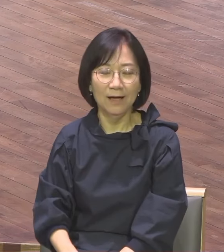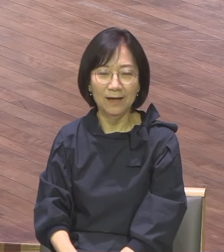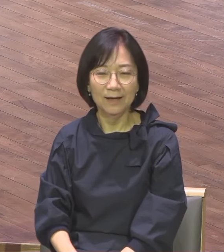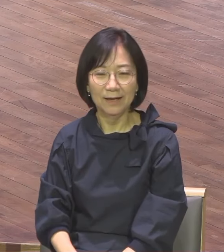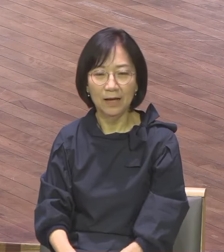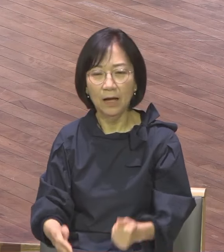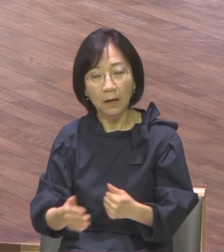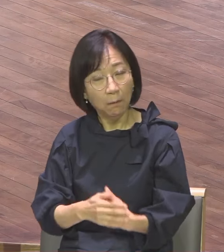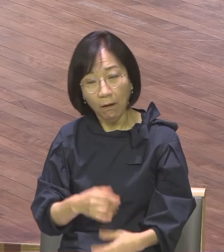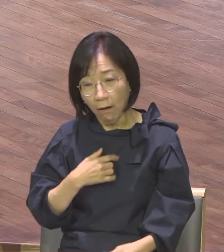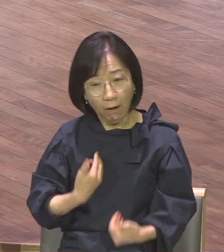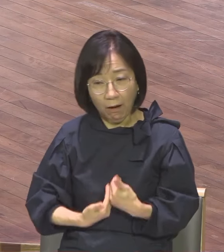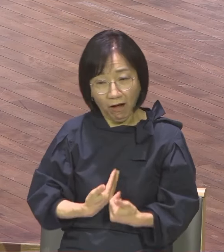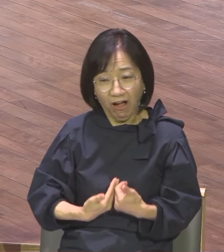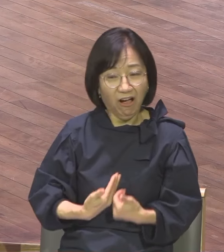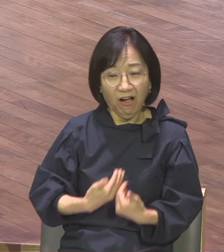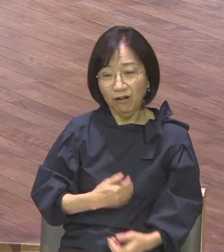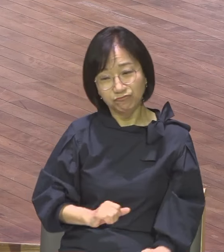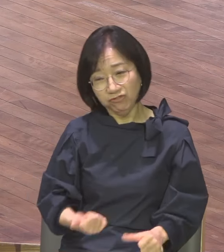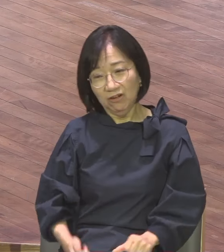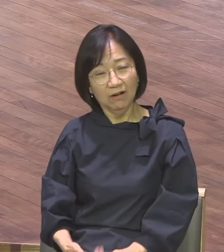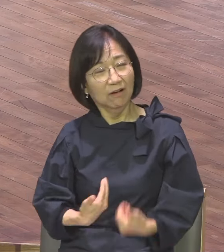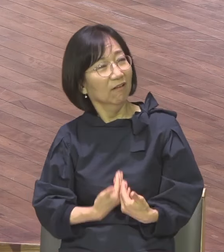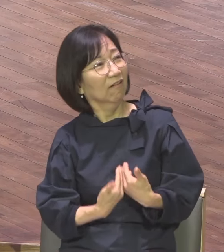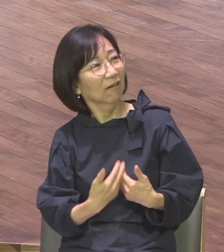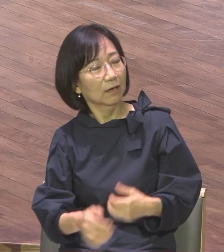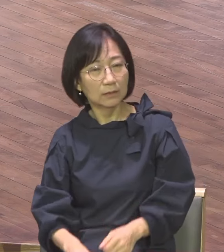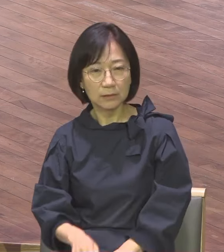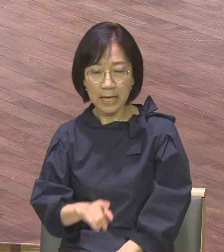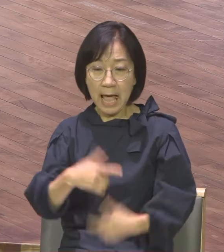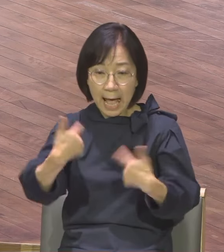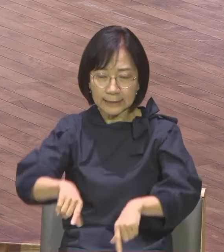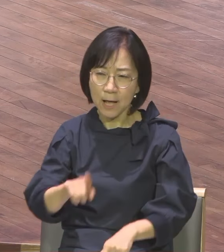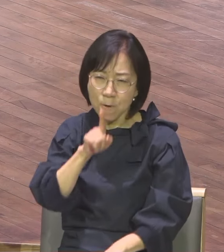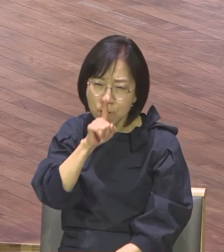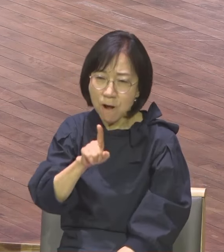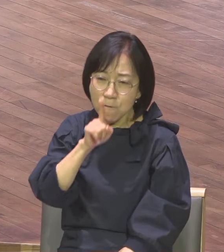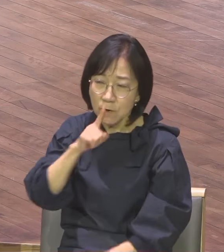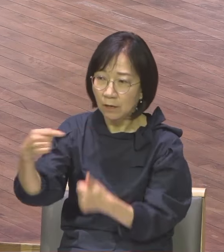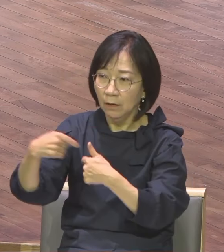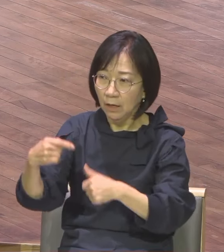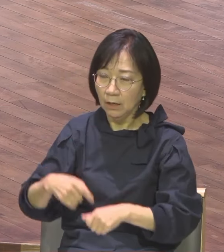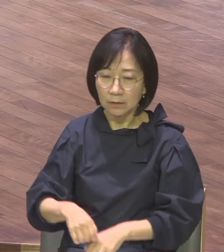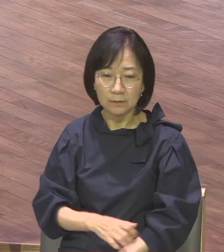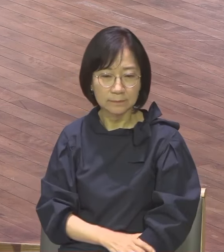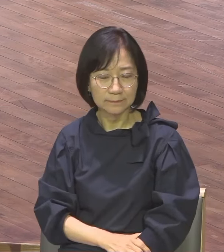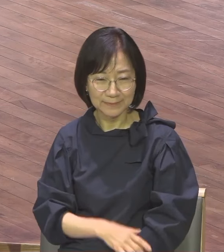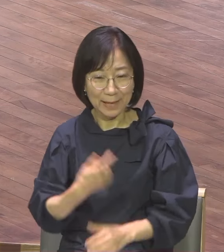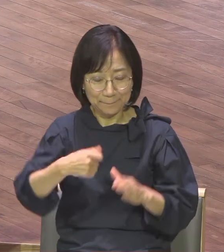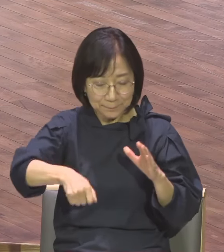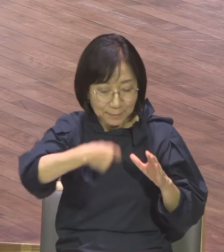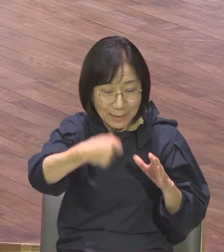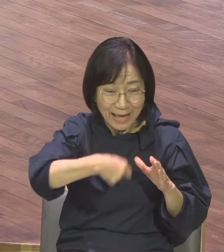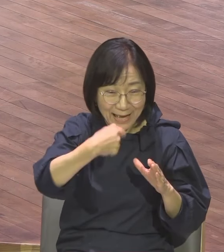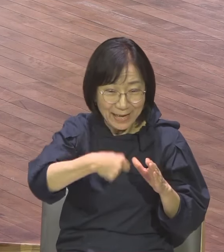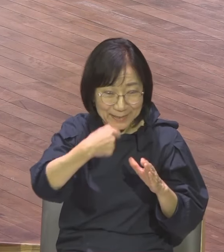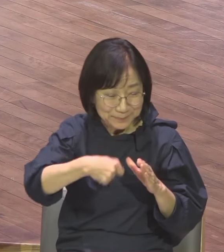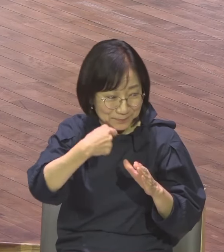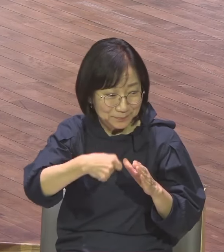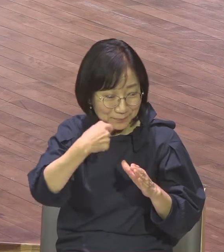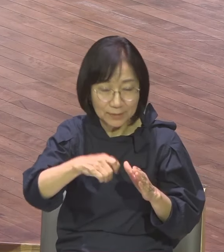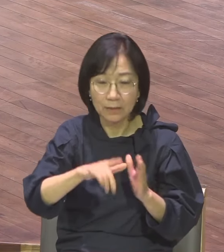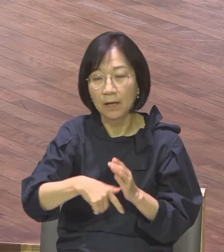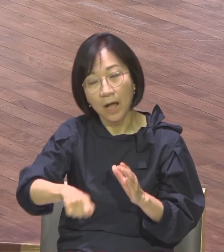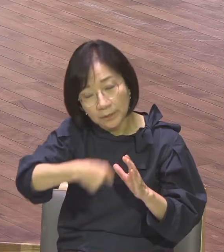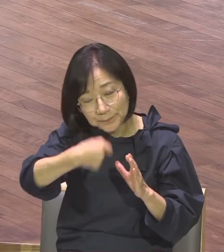그러니까 어떻게 돼요? 내가 맞겠어요? 아, 맞지. 그 말하지 말해. 내가 밥을 먹는데 밥을 먹으면 나는 못 느끼는 밥을